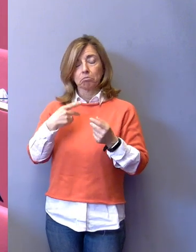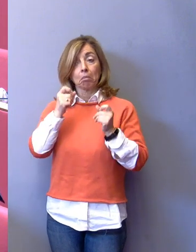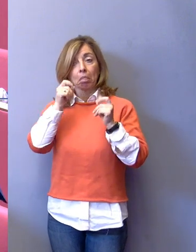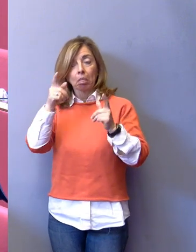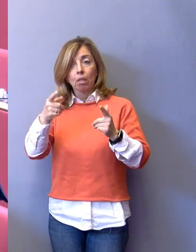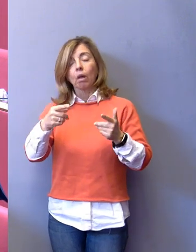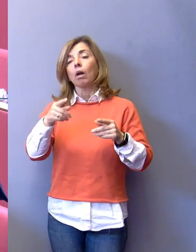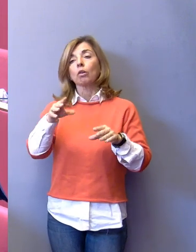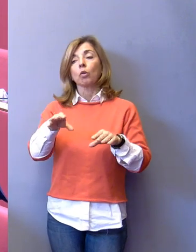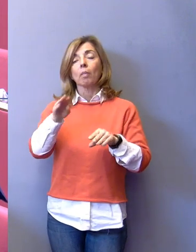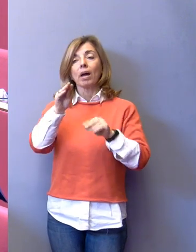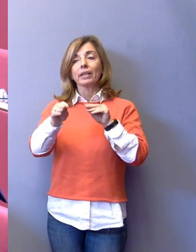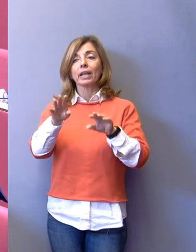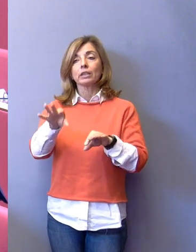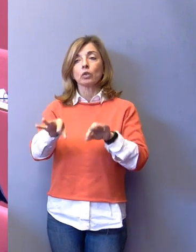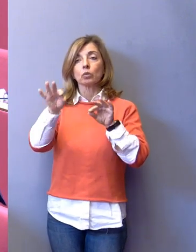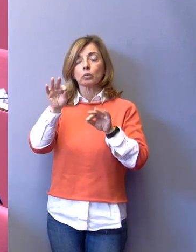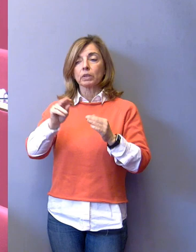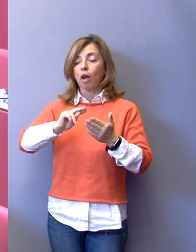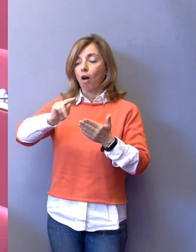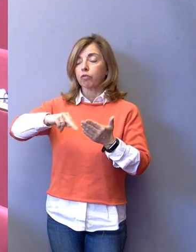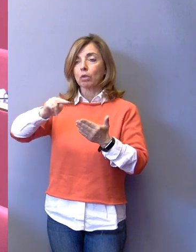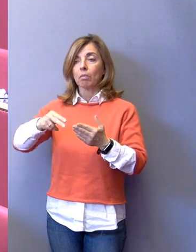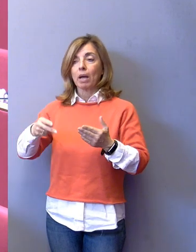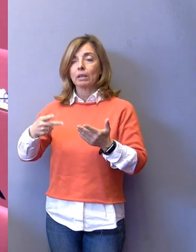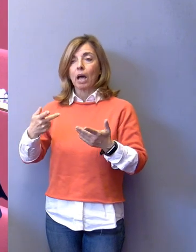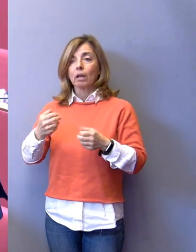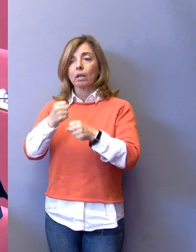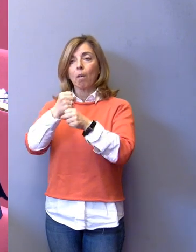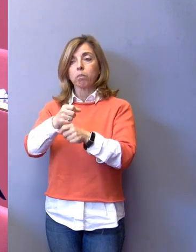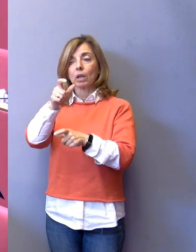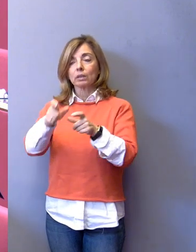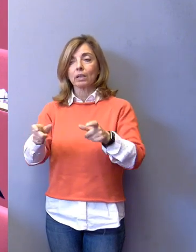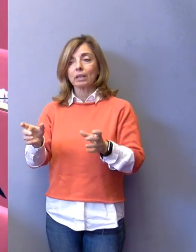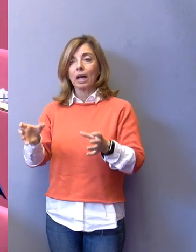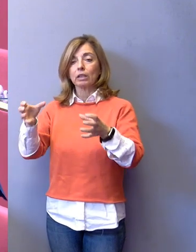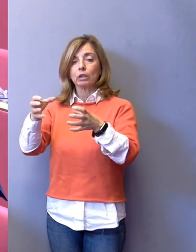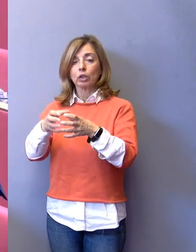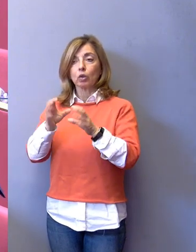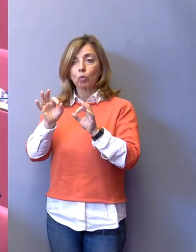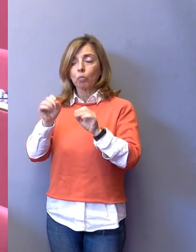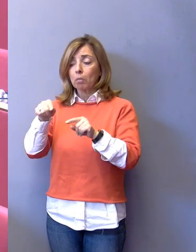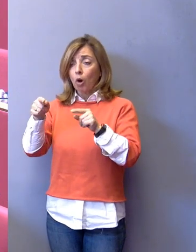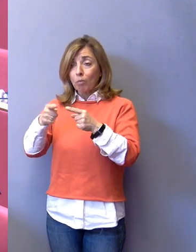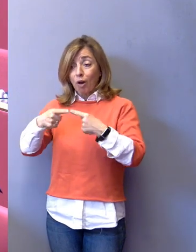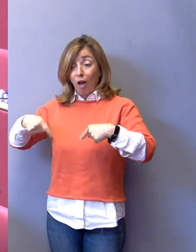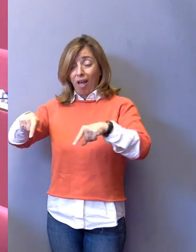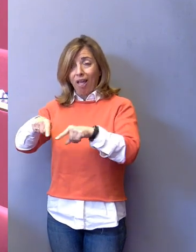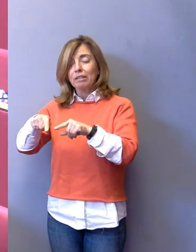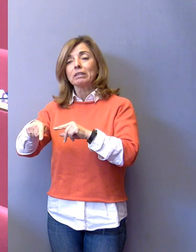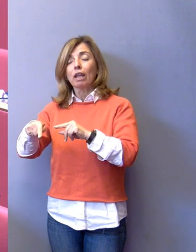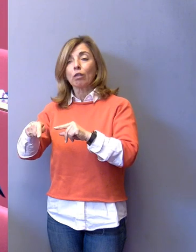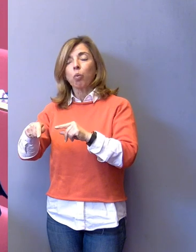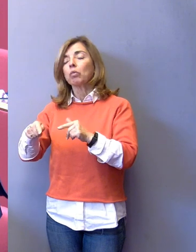sospensiva anche rappresentante di gruppi presenti alla commissione che hanno ritenuto e non avanzare chiarimenti durante la seduta stessa eravamo stupiti prima dei